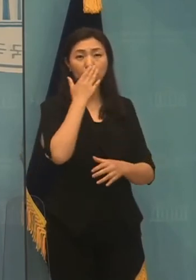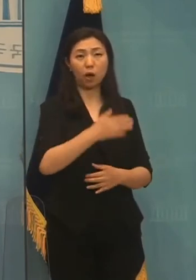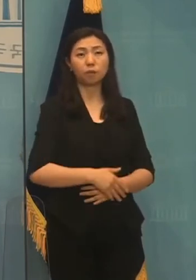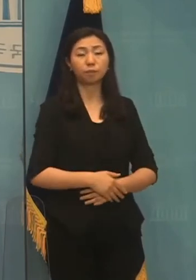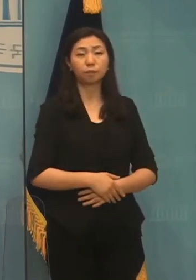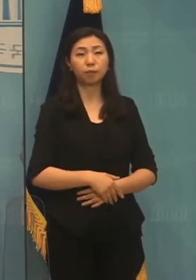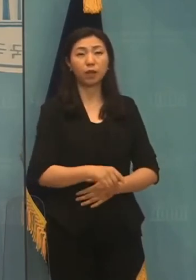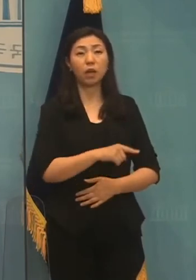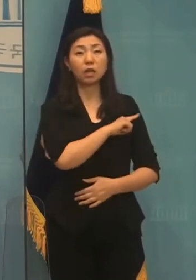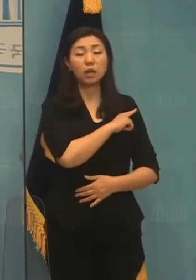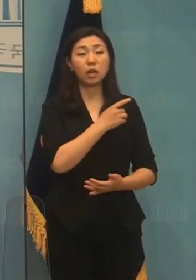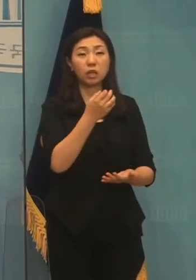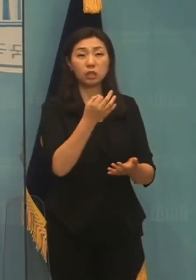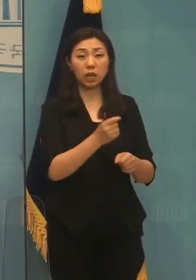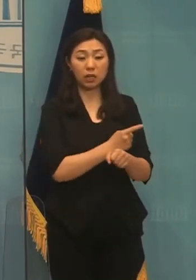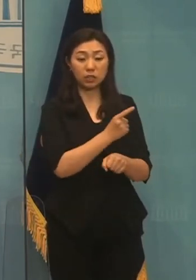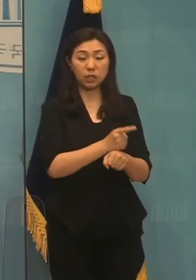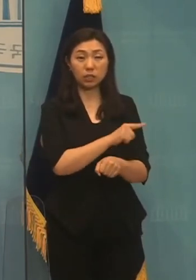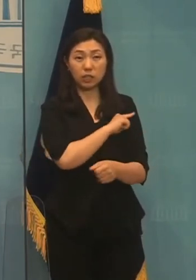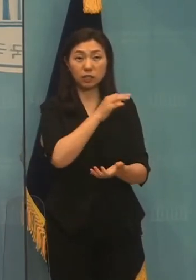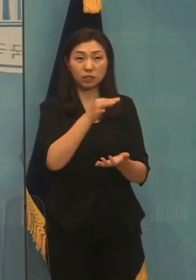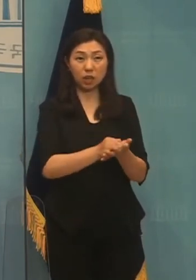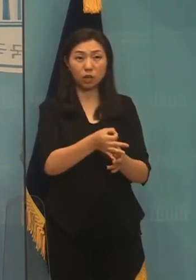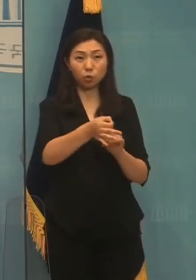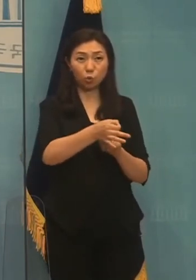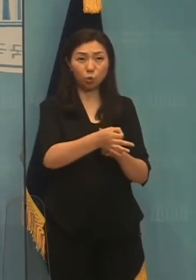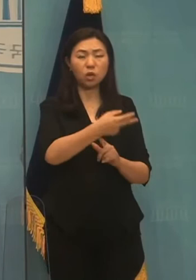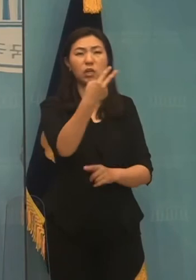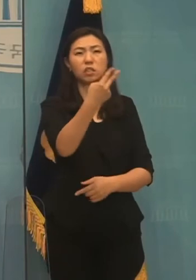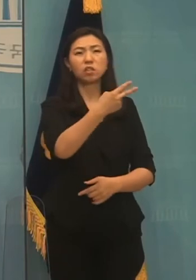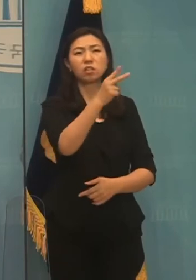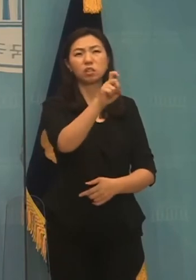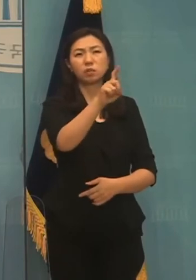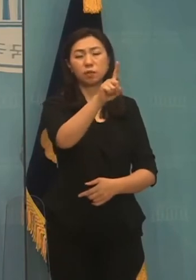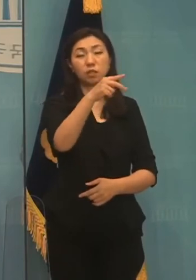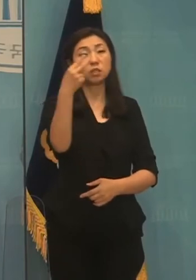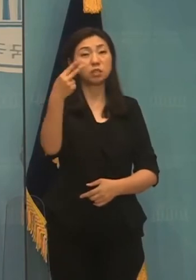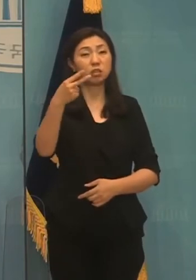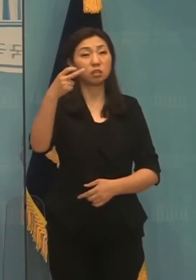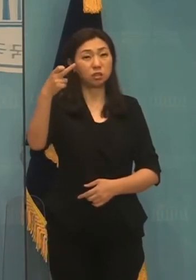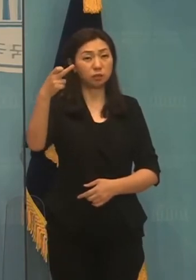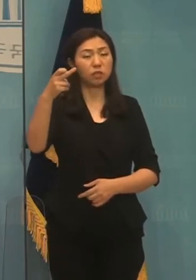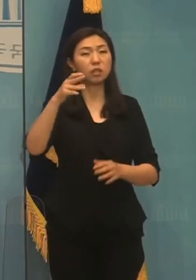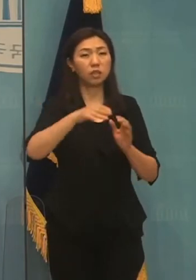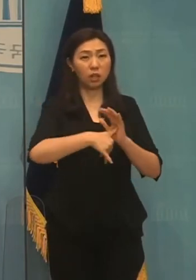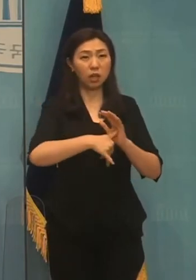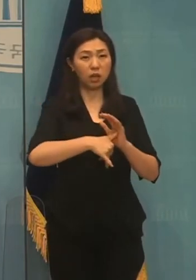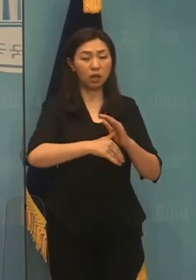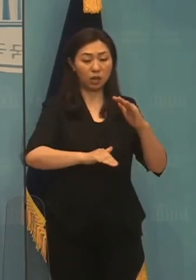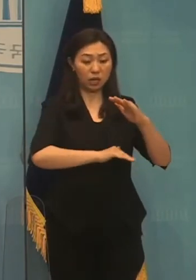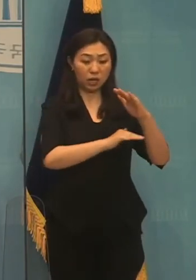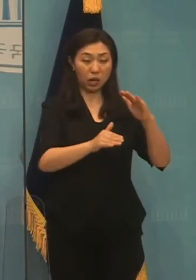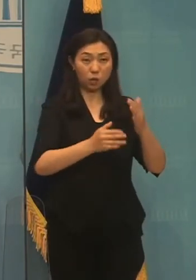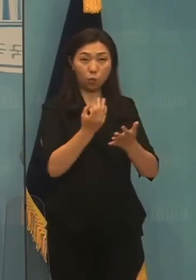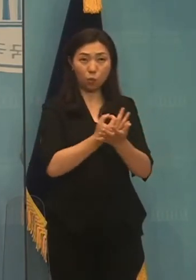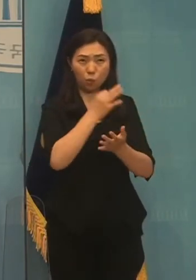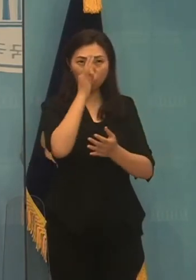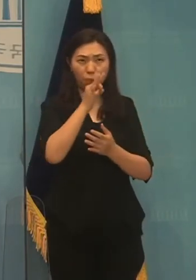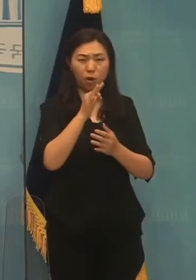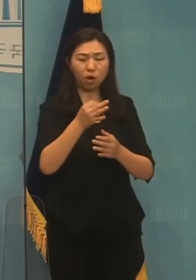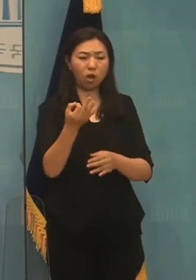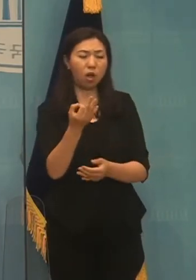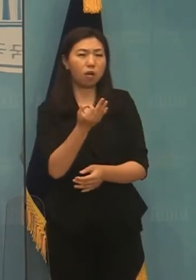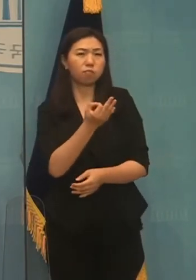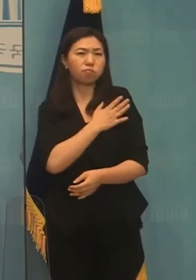인상률이 현격히 낮아진 2020년과 2021년 소득 5분위별 가계수지에 따르면 소득 양극화는